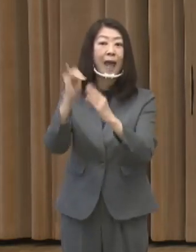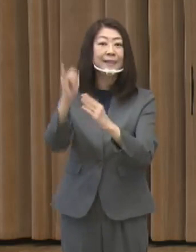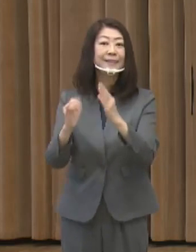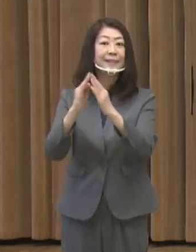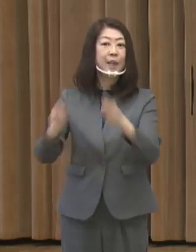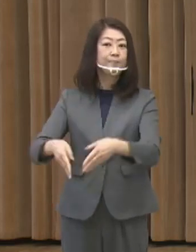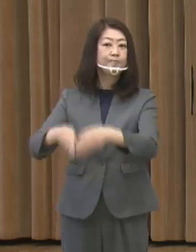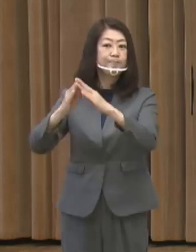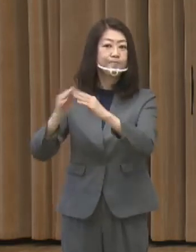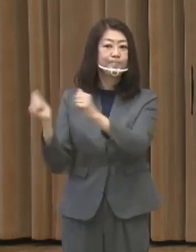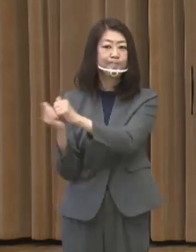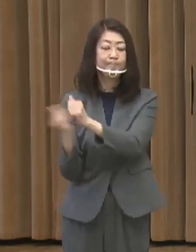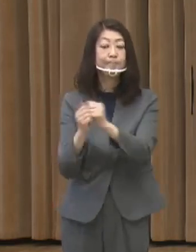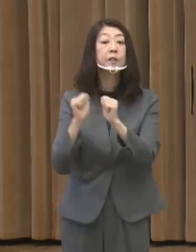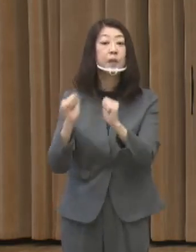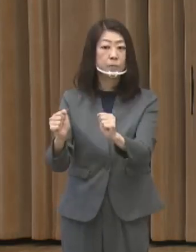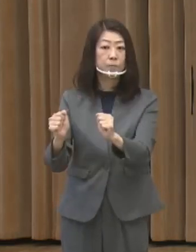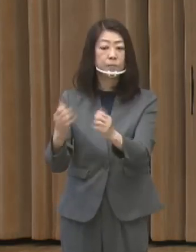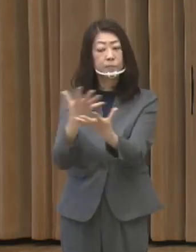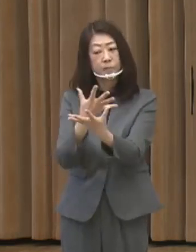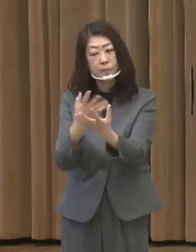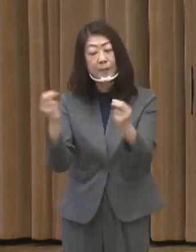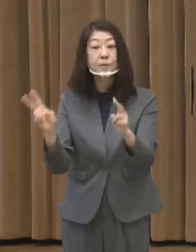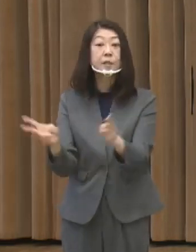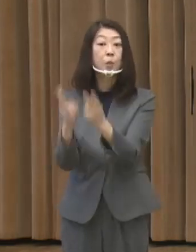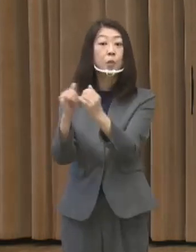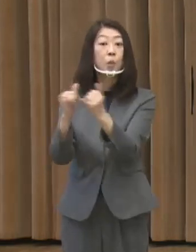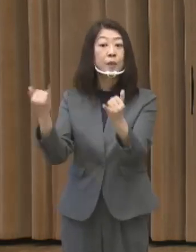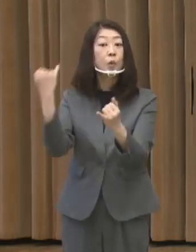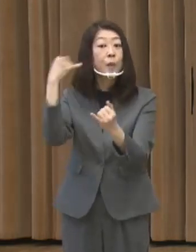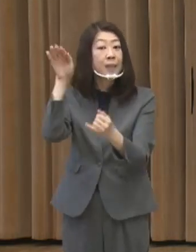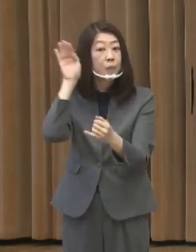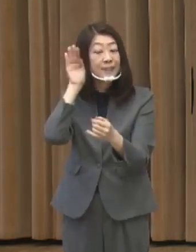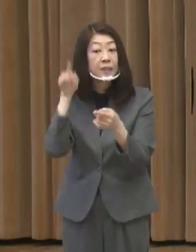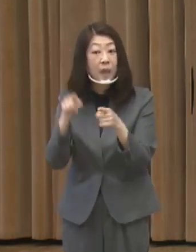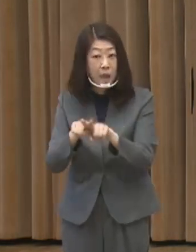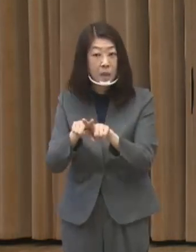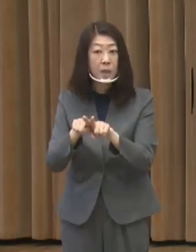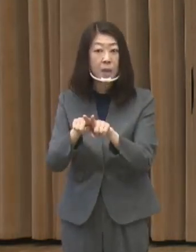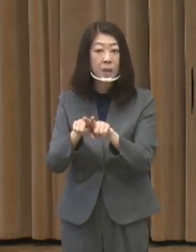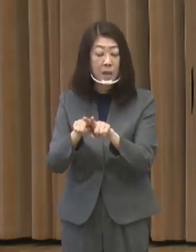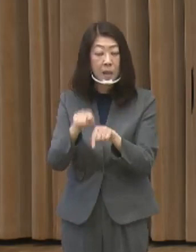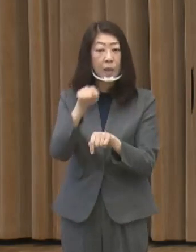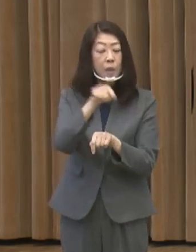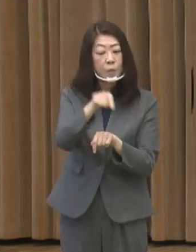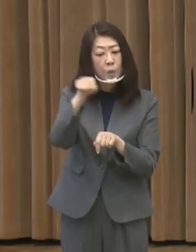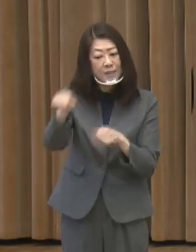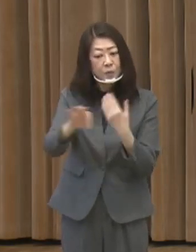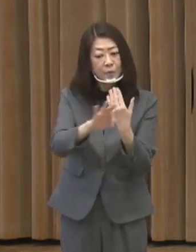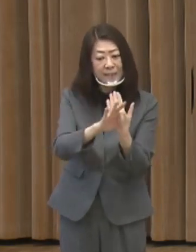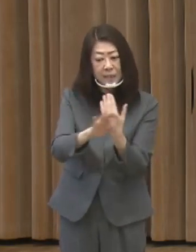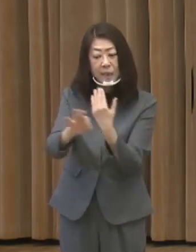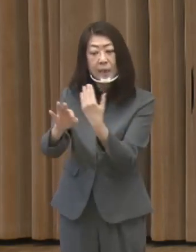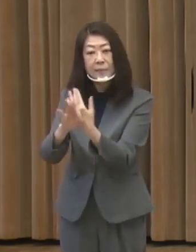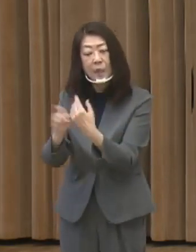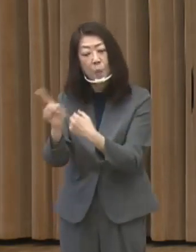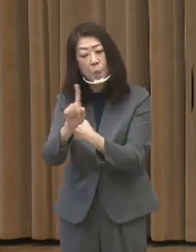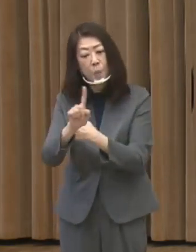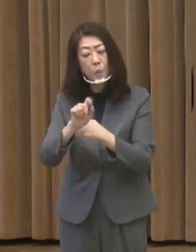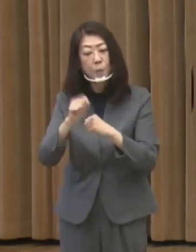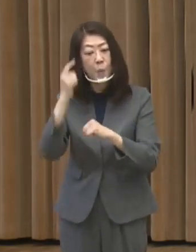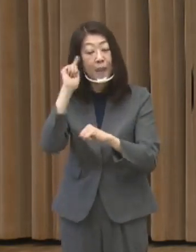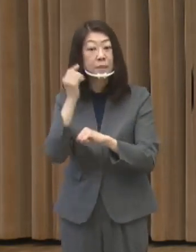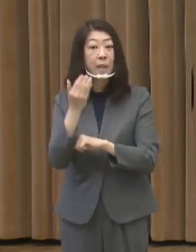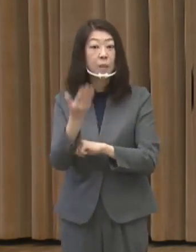ので、多くの専門家の方々のご意見を聞きながら、それぞれの事象をどう評価するかということをまず伺って